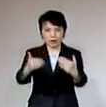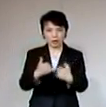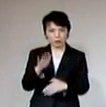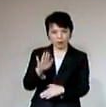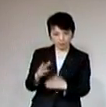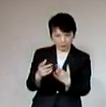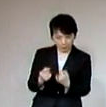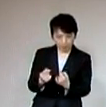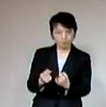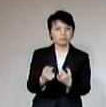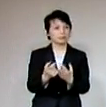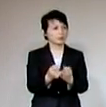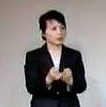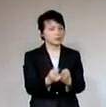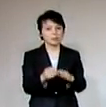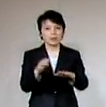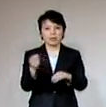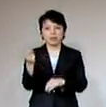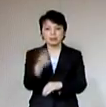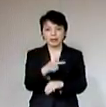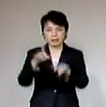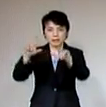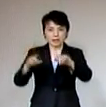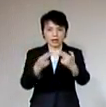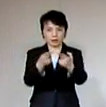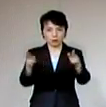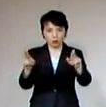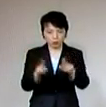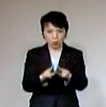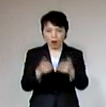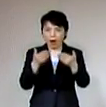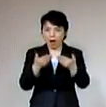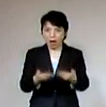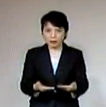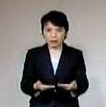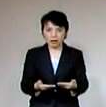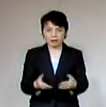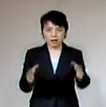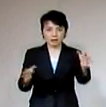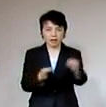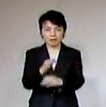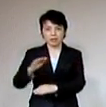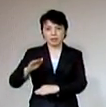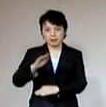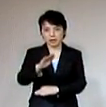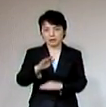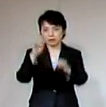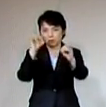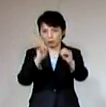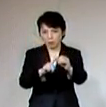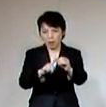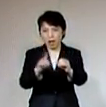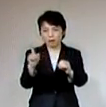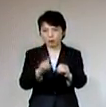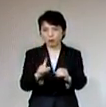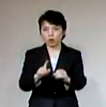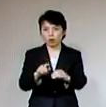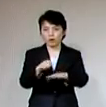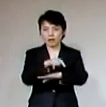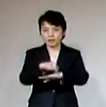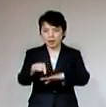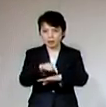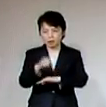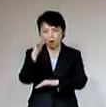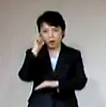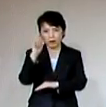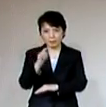になります。 はい、 その上で生活の党は安定した経済成長を図る上でどのような政策を